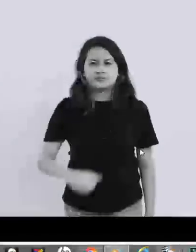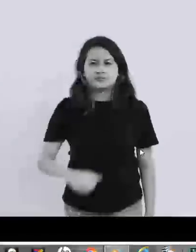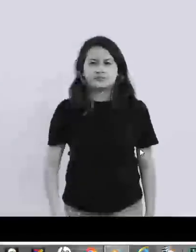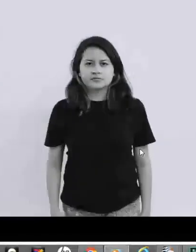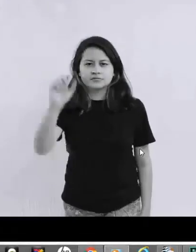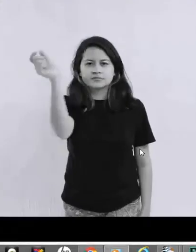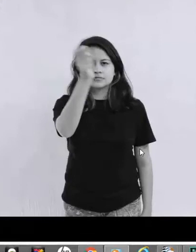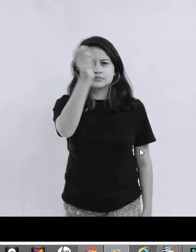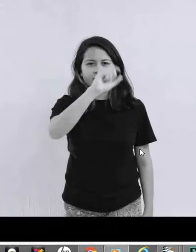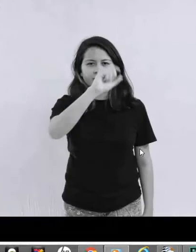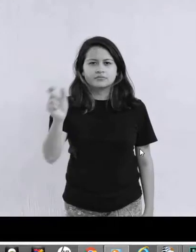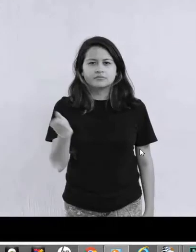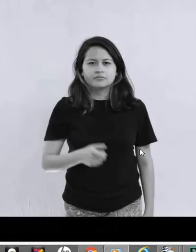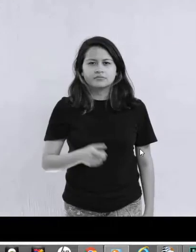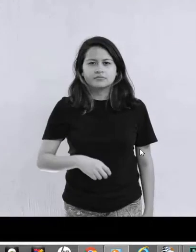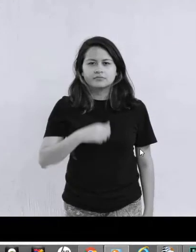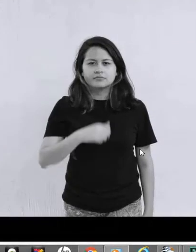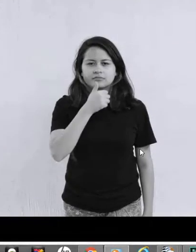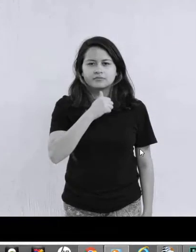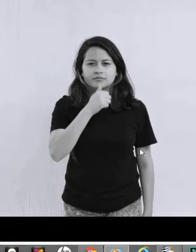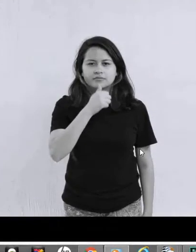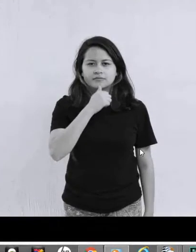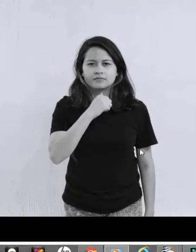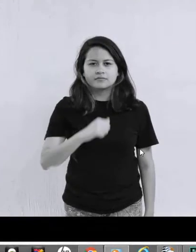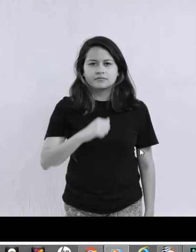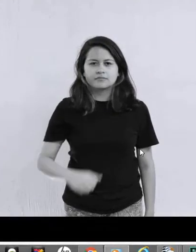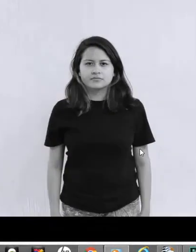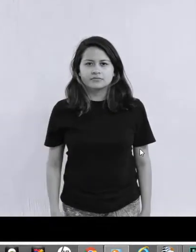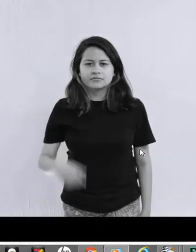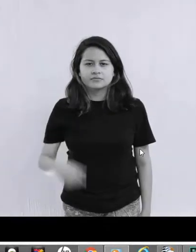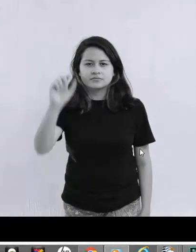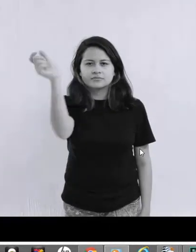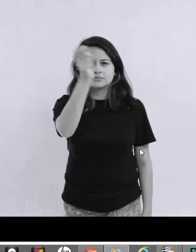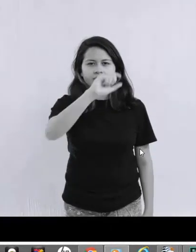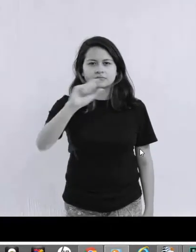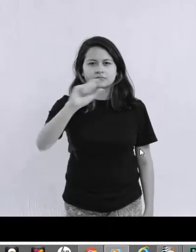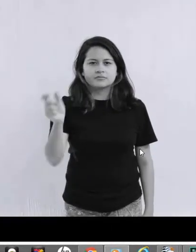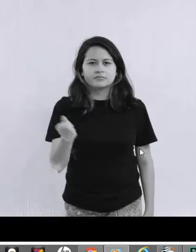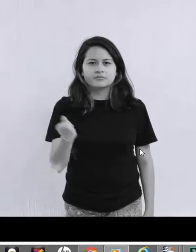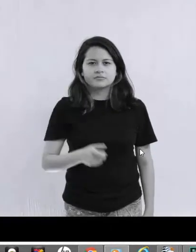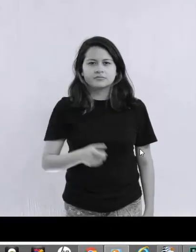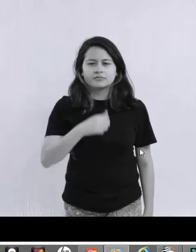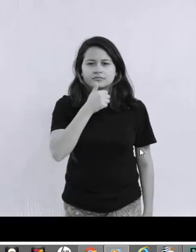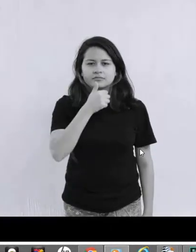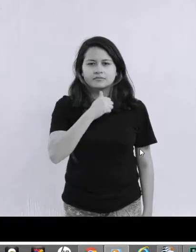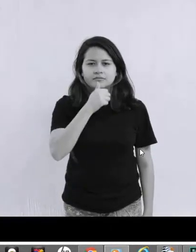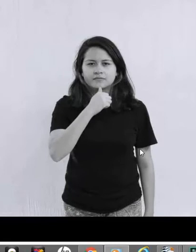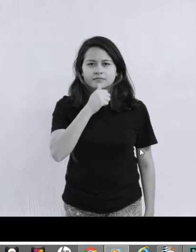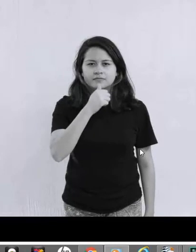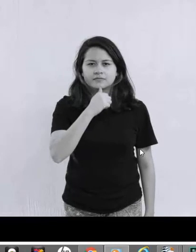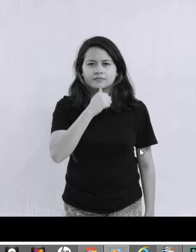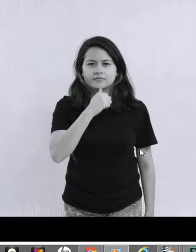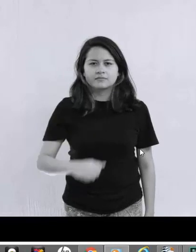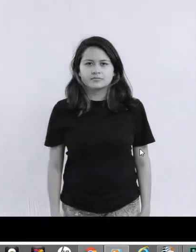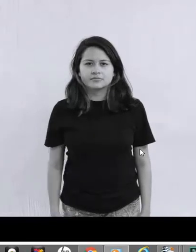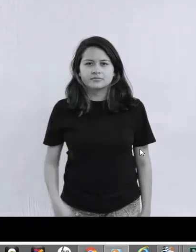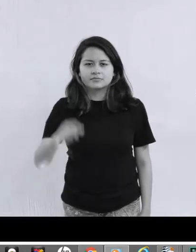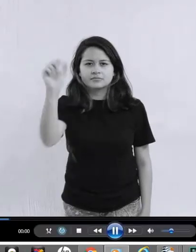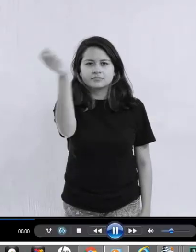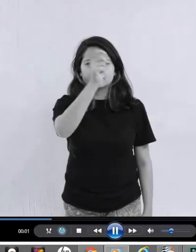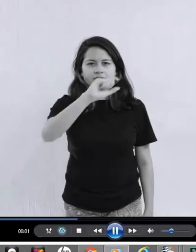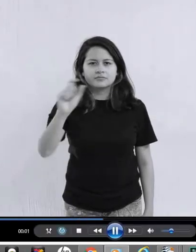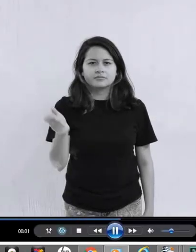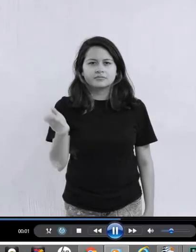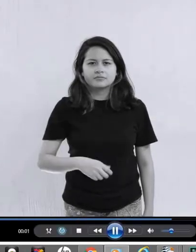barreras tanto semánticas como metalingüísticas, que Sí. son parte de la comunicación y que las vamos a arrastrar. Sí. Esas